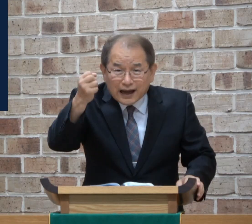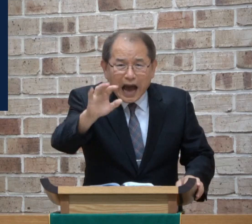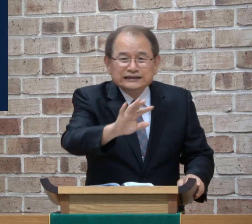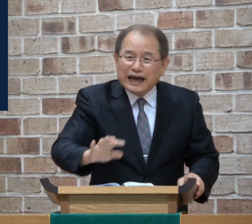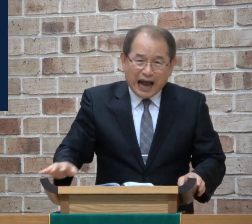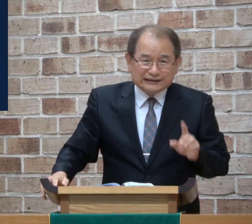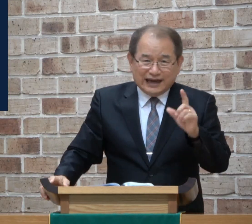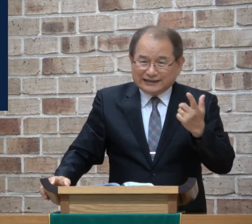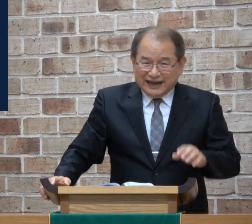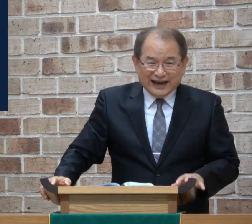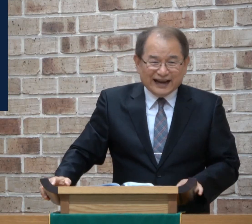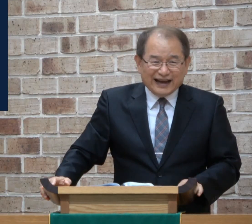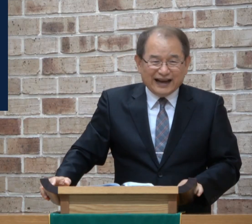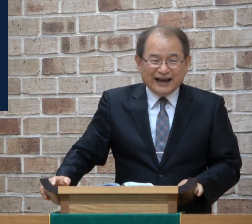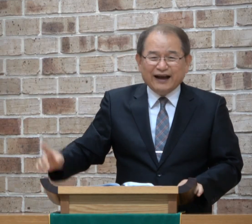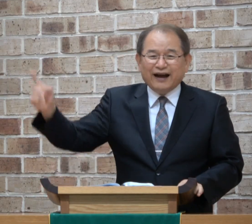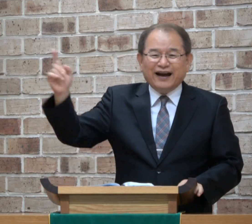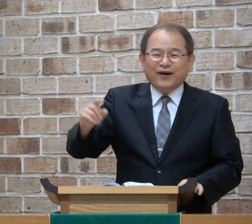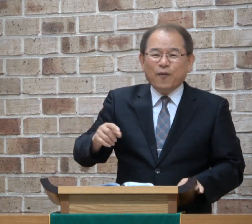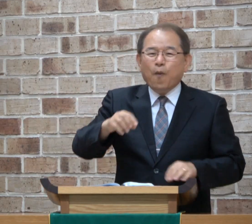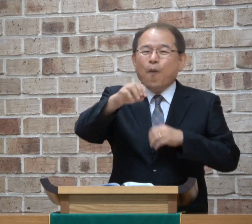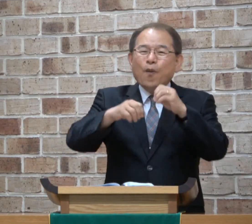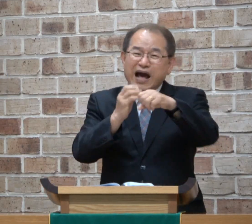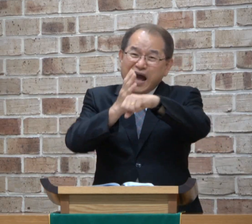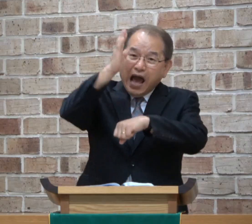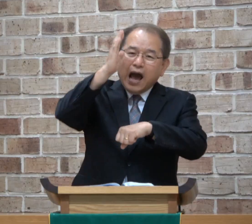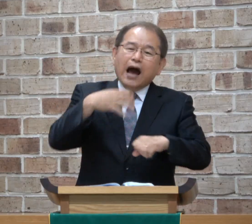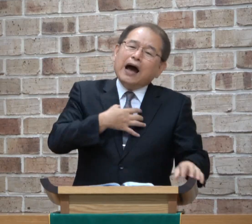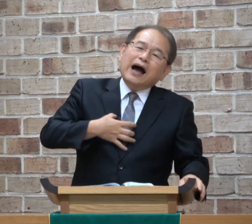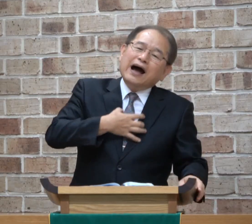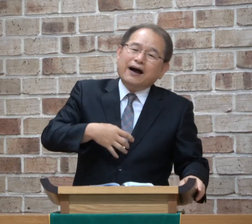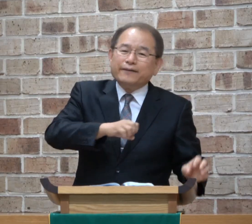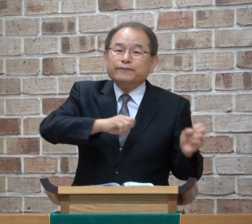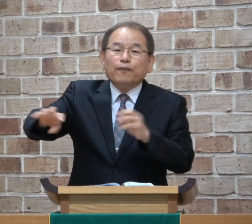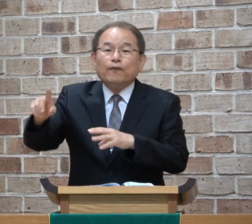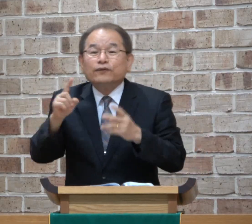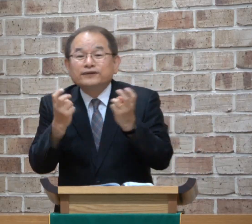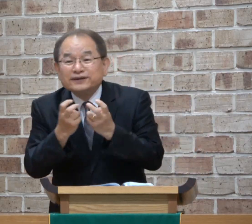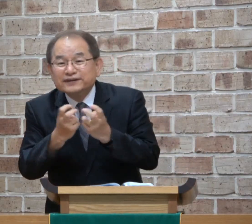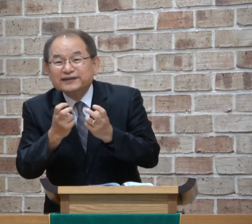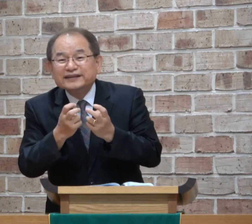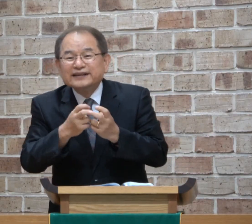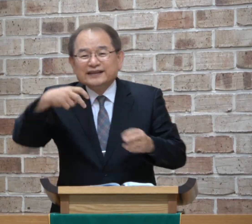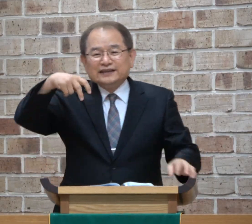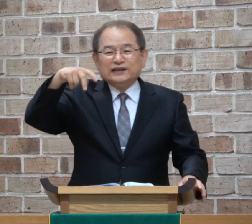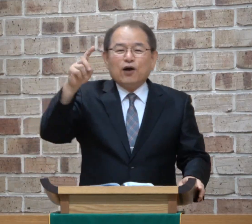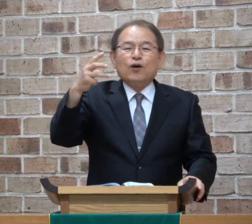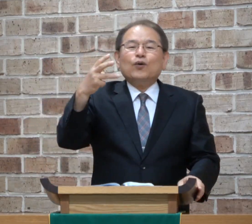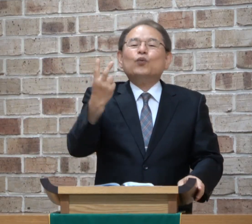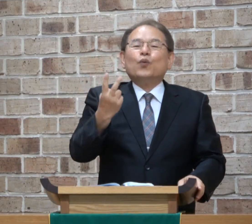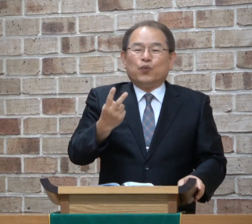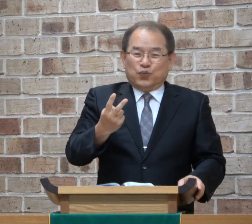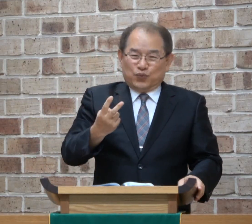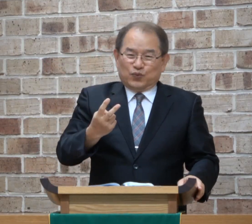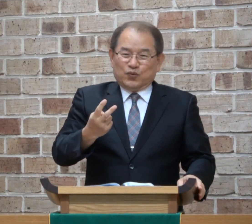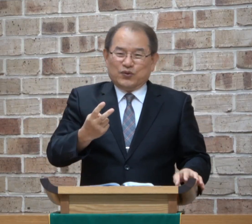많이 잡는 것에 대해서 오히려 어선들은 걱정하고 있습니다. 왜냐하면 그 규정을 어기게 되기 때문입니다.